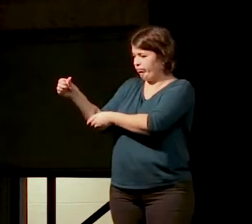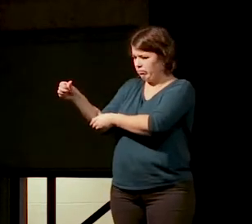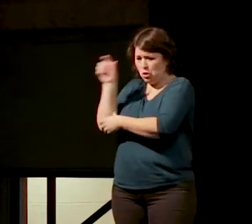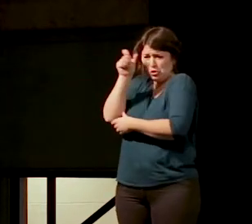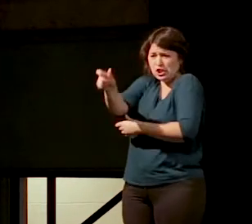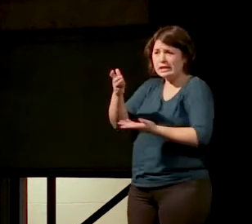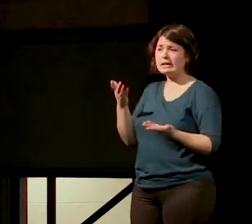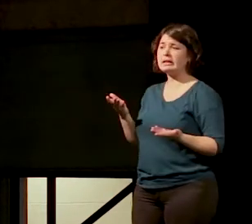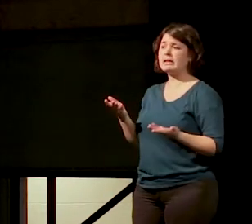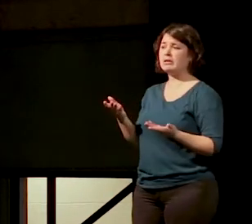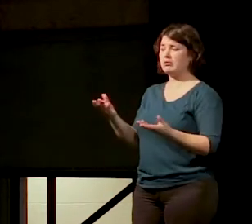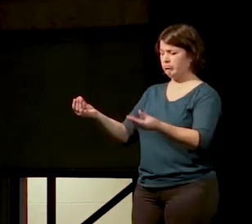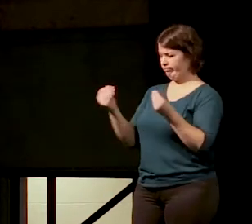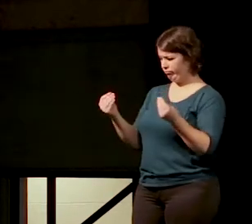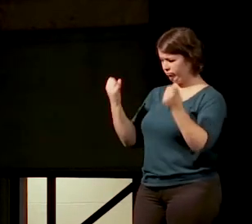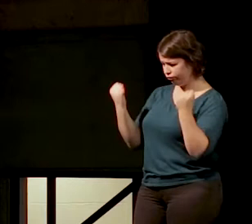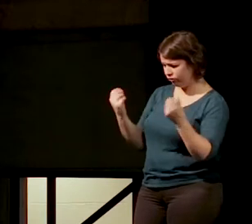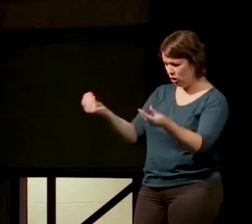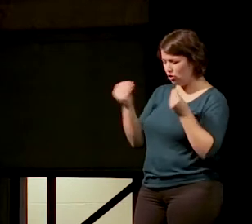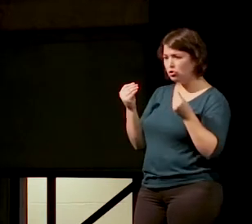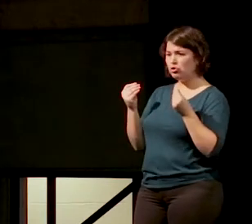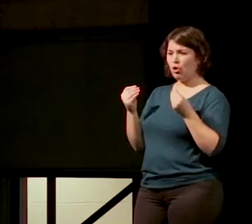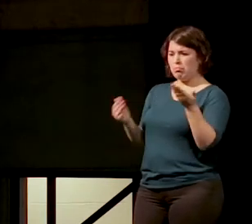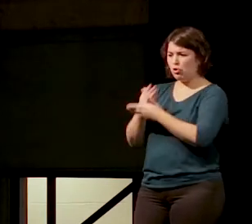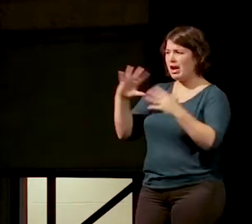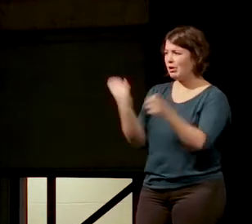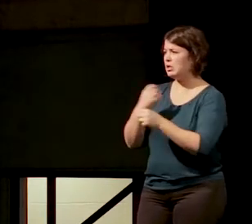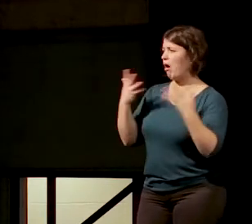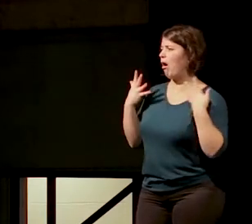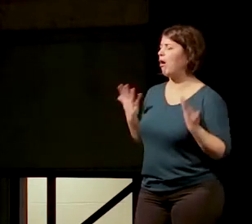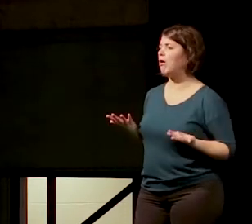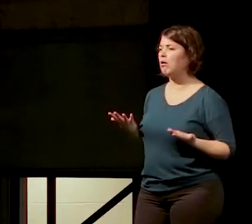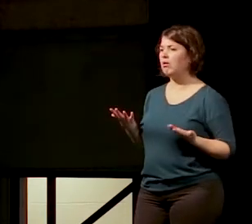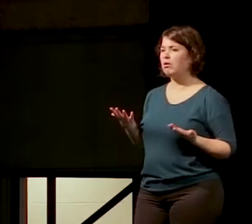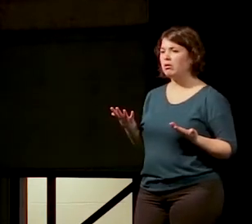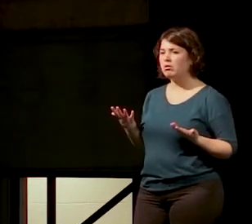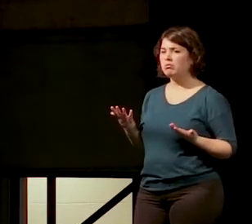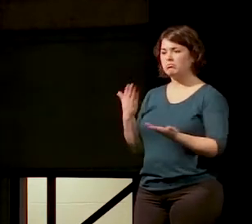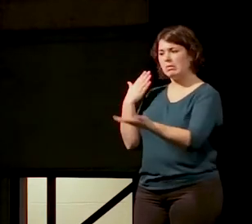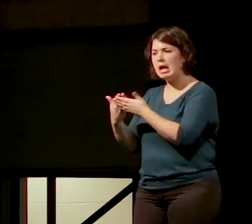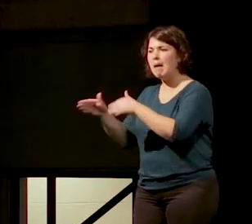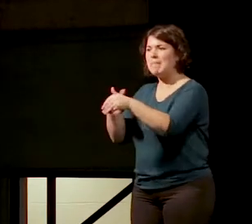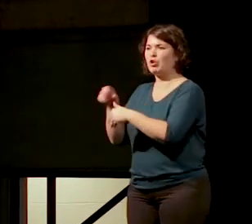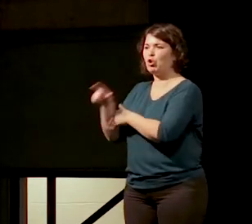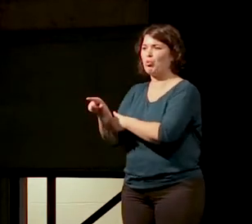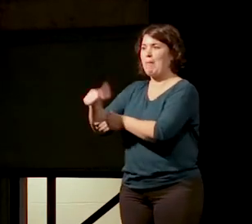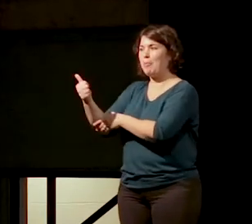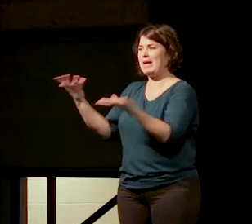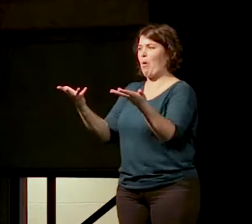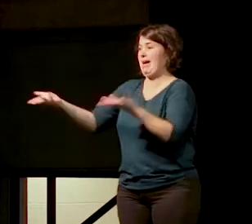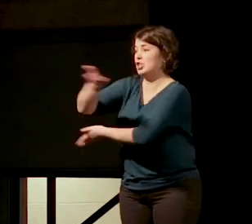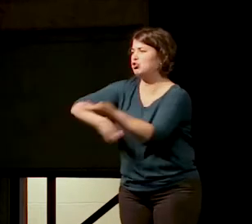sens, qui donne du coffre, qui donne du souffle à chaque projet. Cette méthode, c'est d'abord celle de la